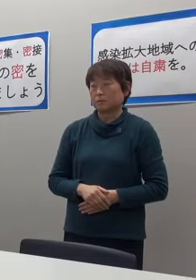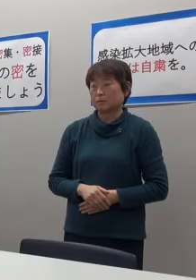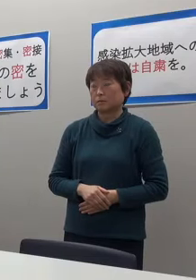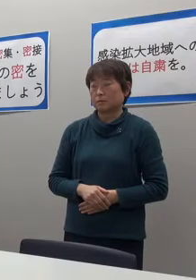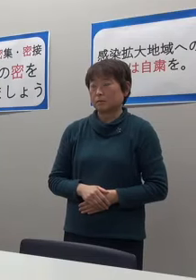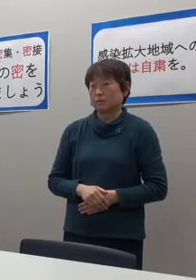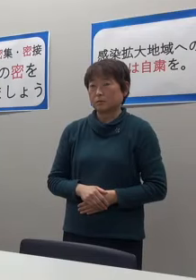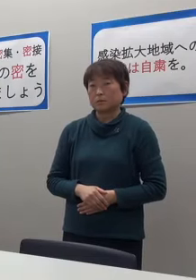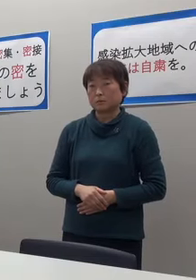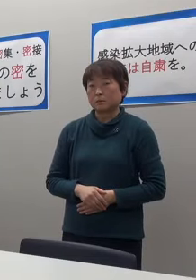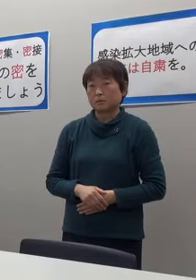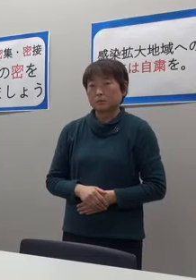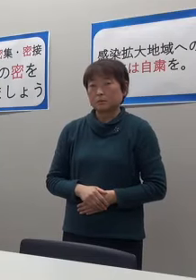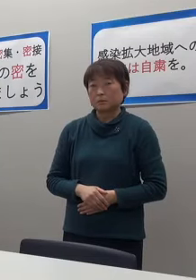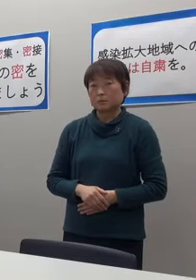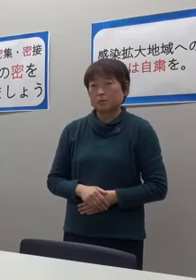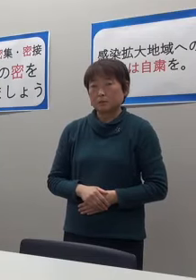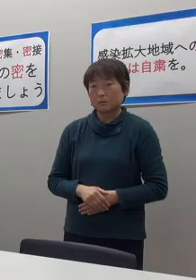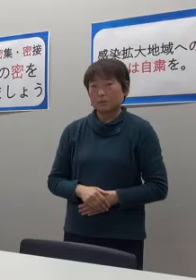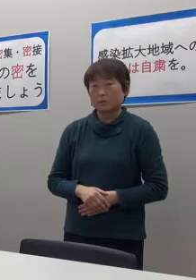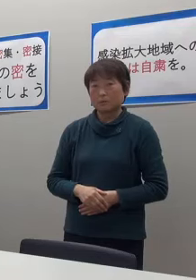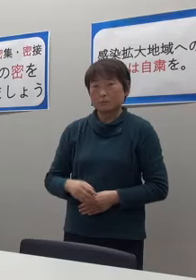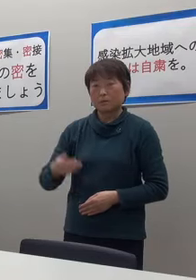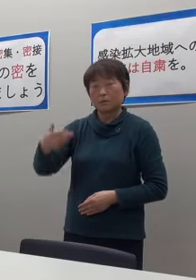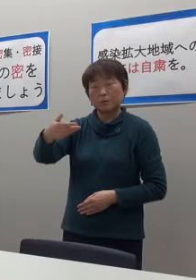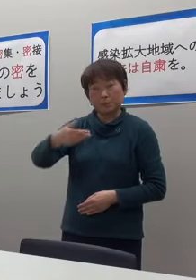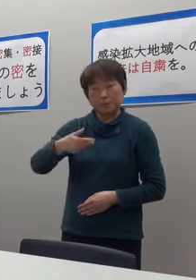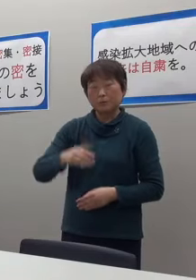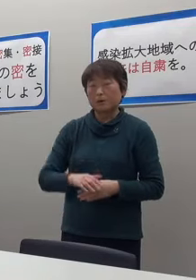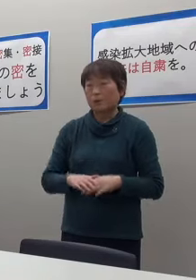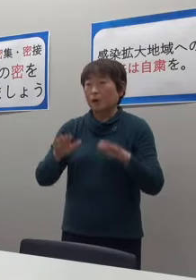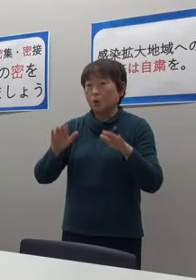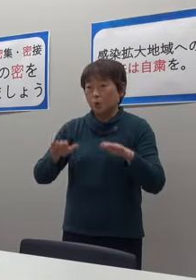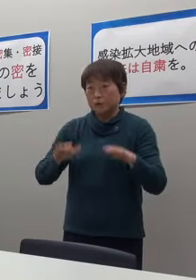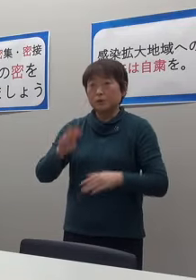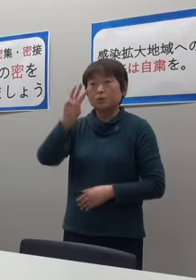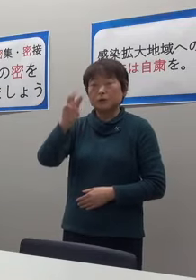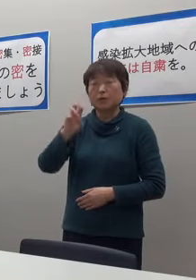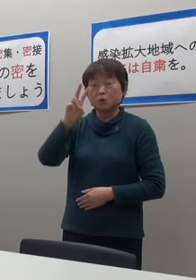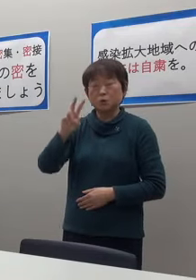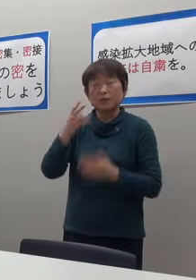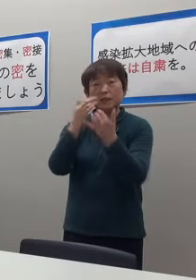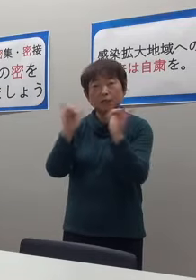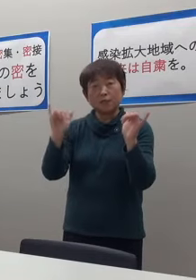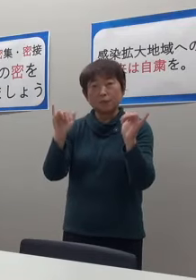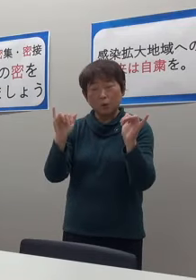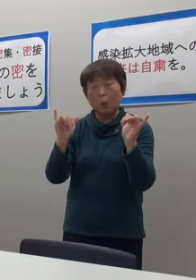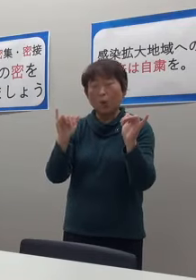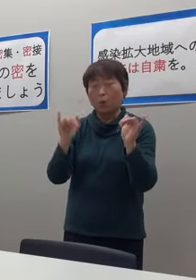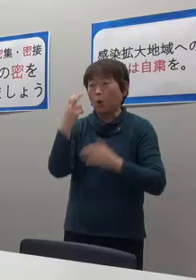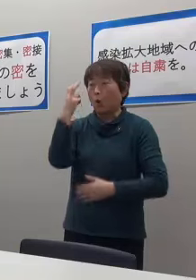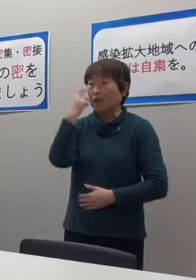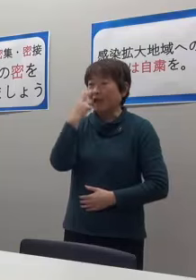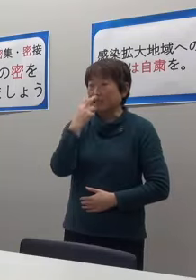すいません、ちょっとすでに出てたら申し訳ないんですけども、本日32検体、検査をして12検体中、まあ、陽性が